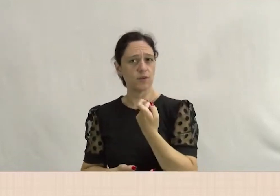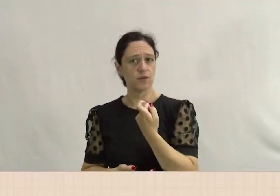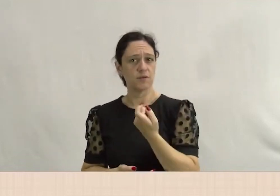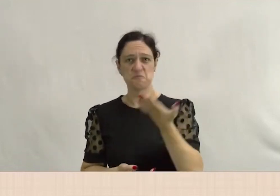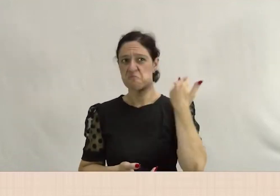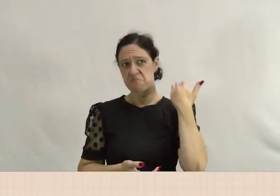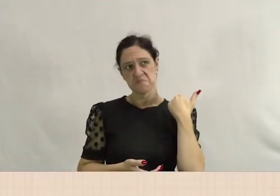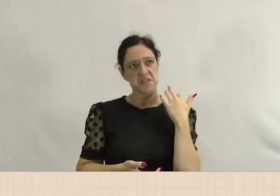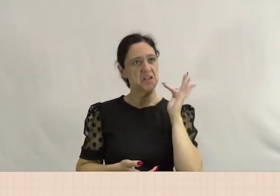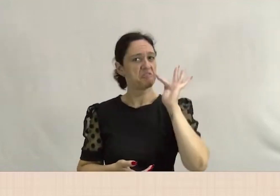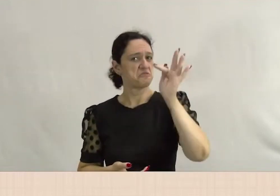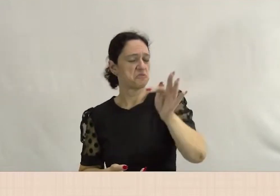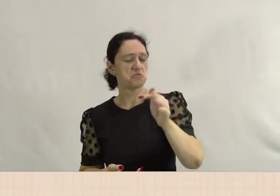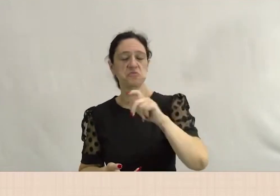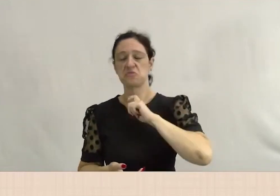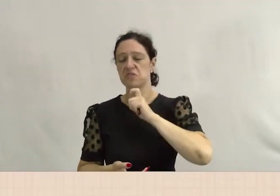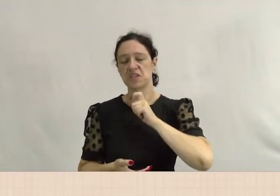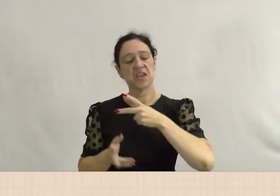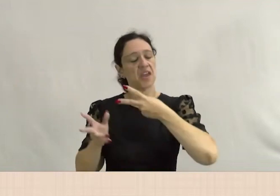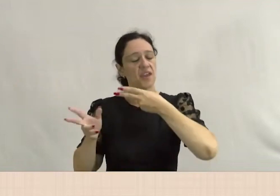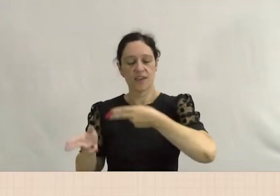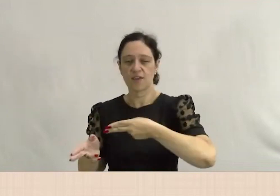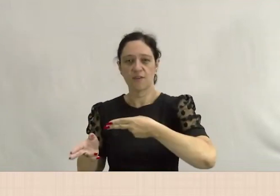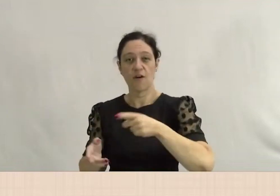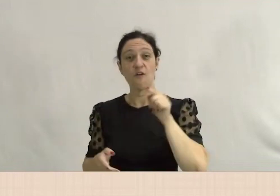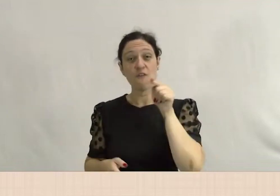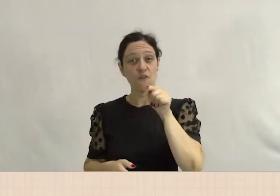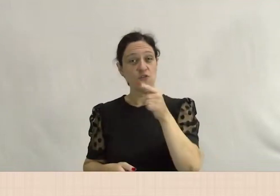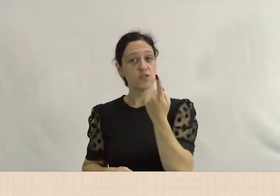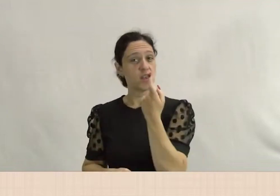nem terá no futuro. Você é único.